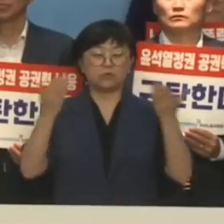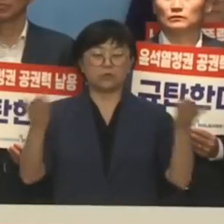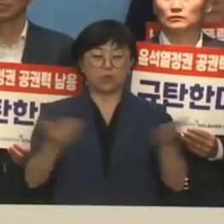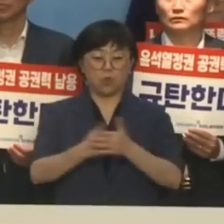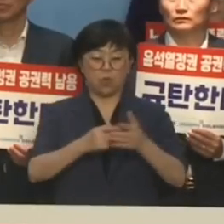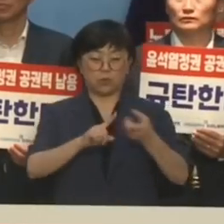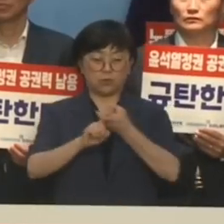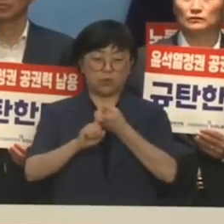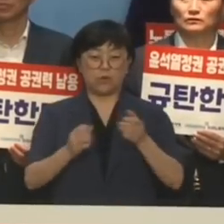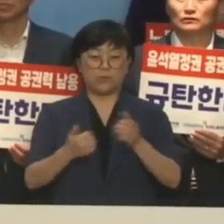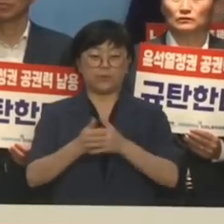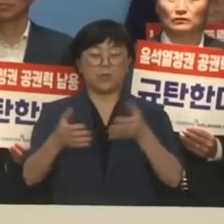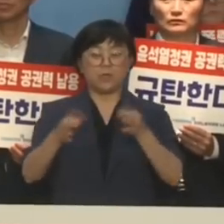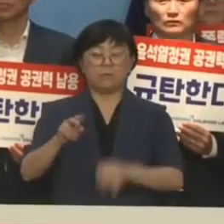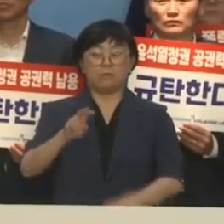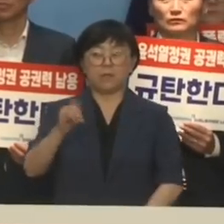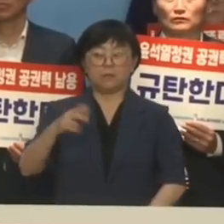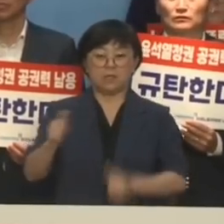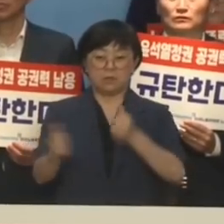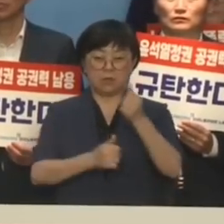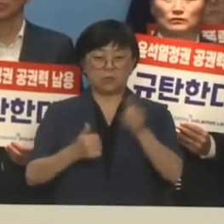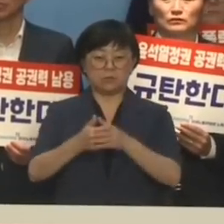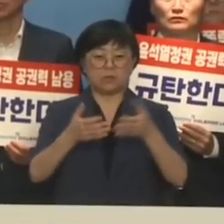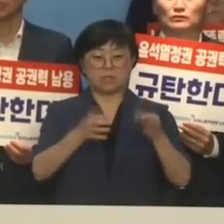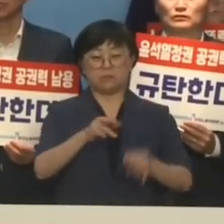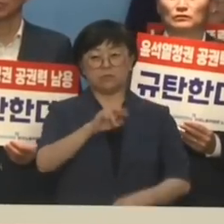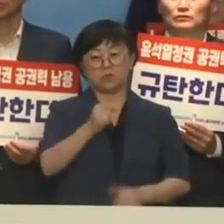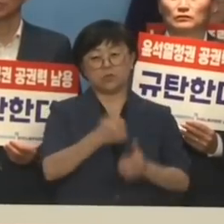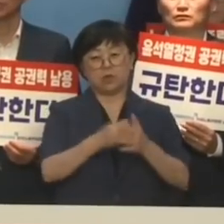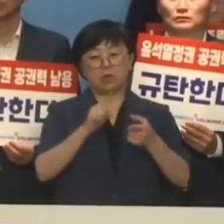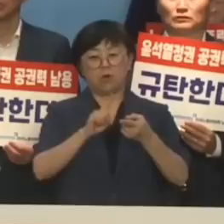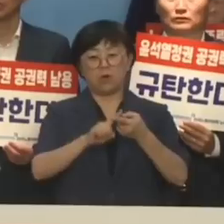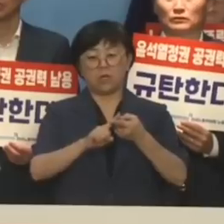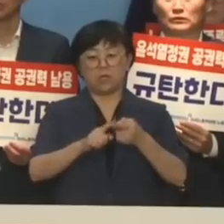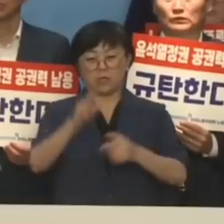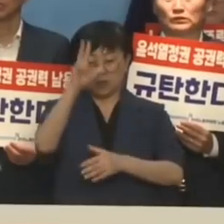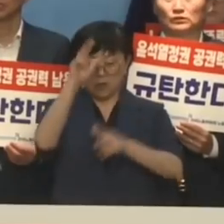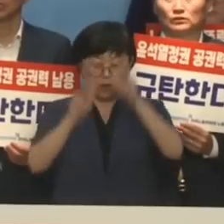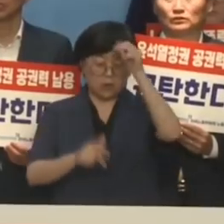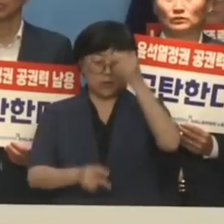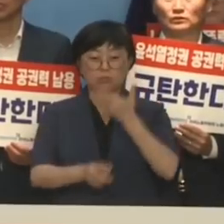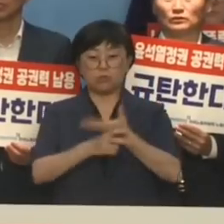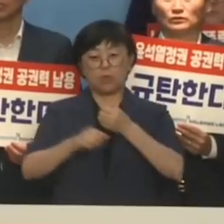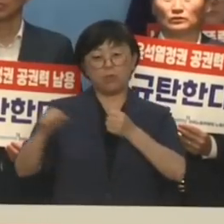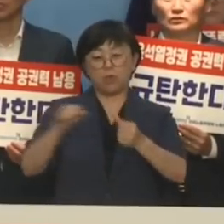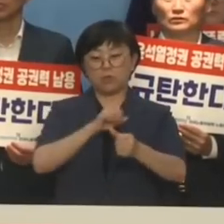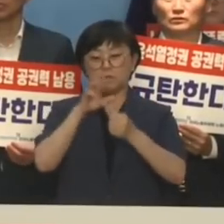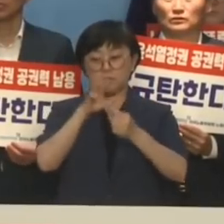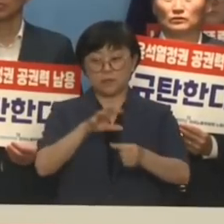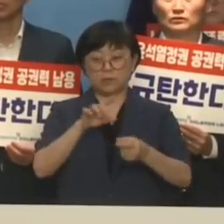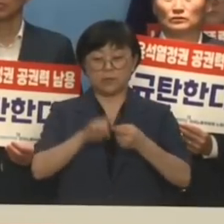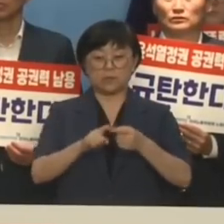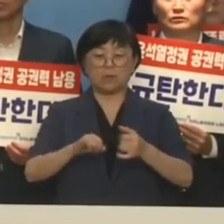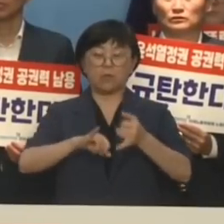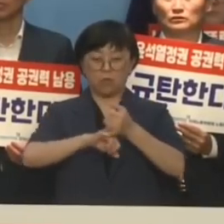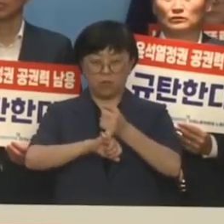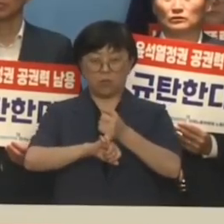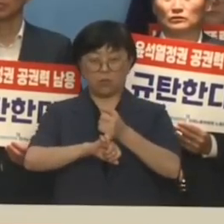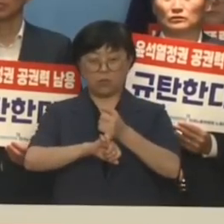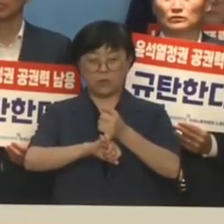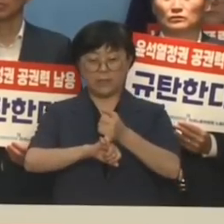한국노총은 금속노련 김만재 위원장과 김준영 사무처장에 대한 경찰의 불법 폭력 진압에 대해